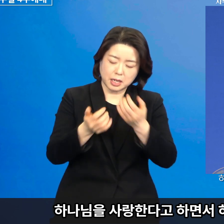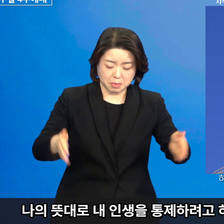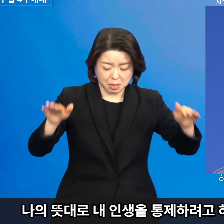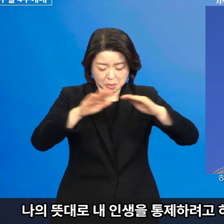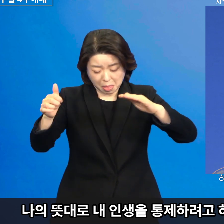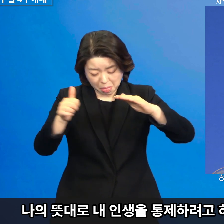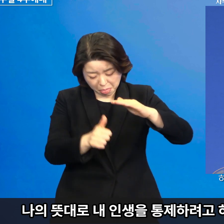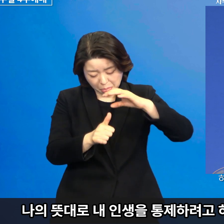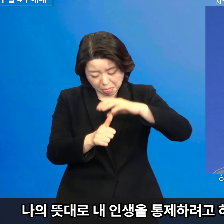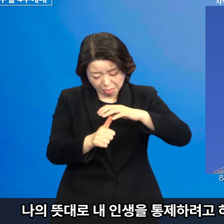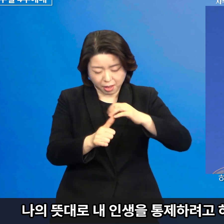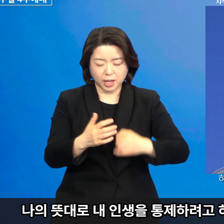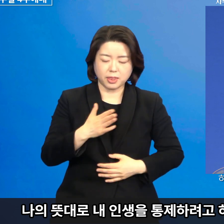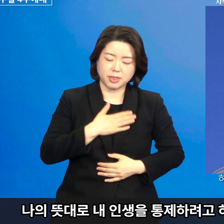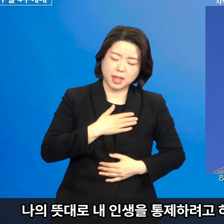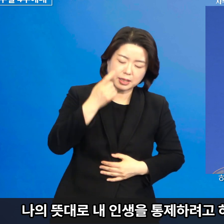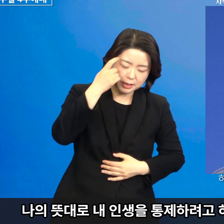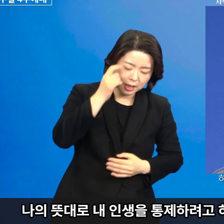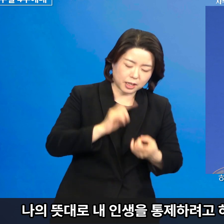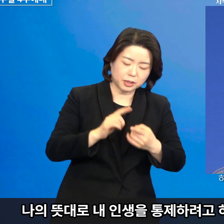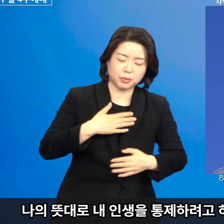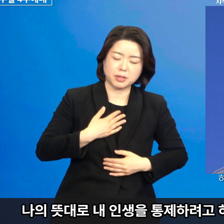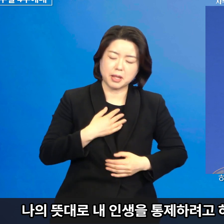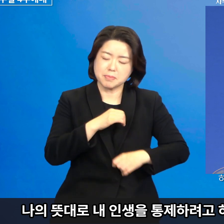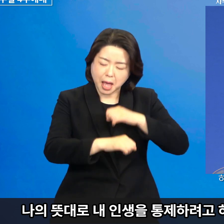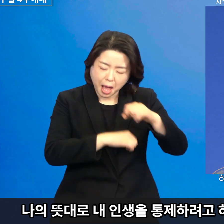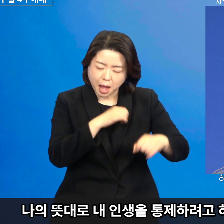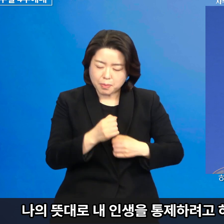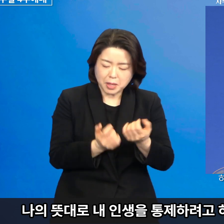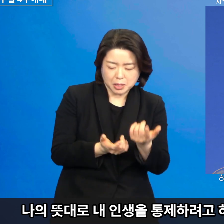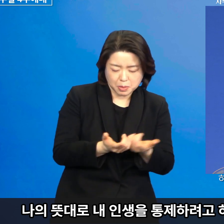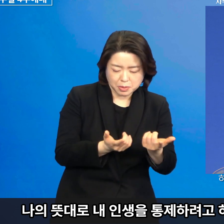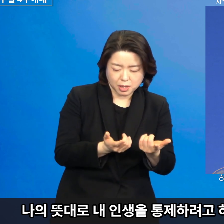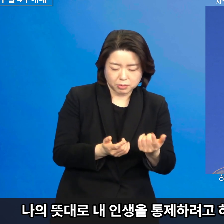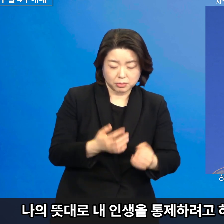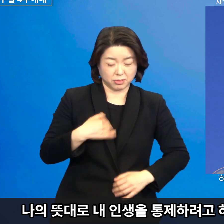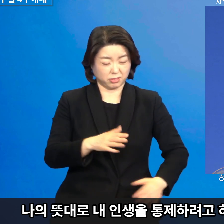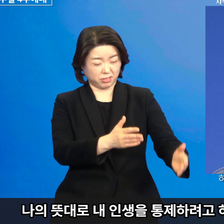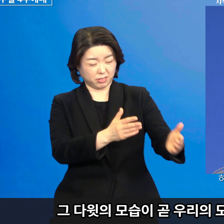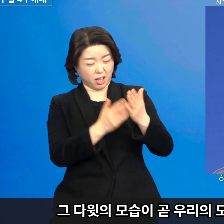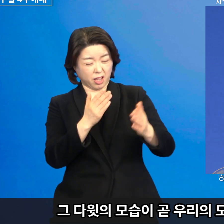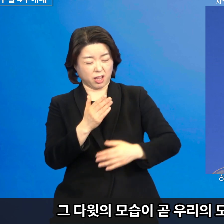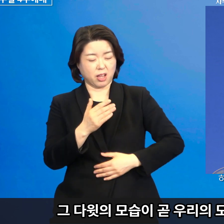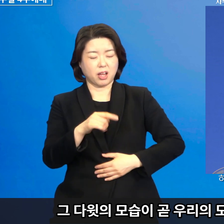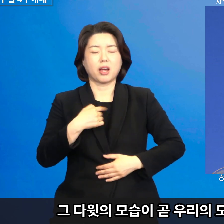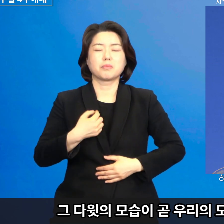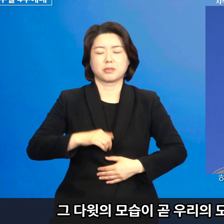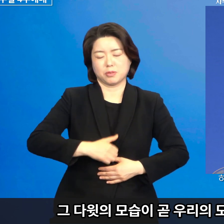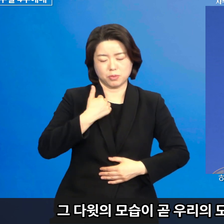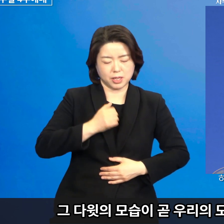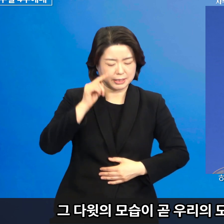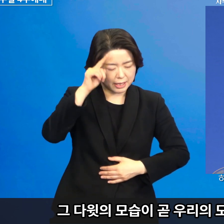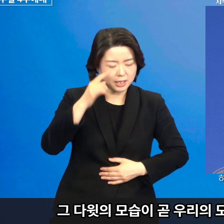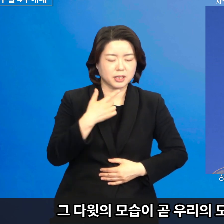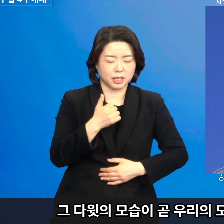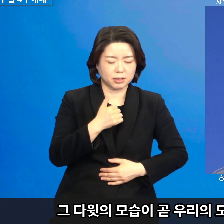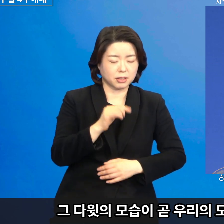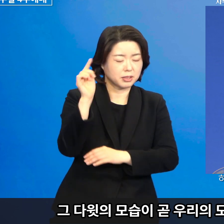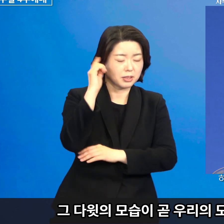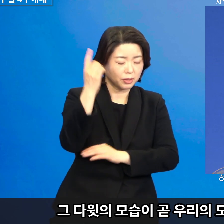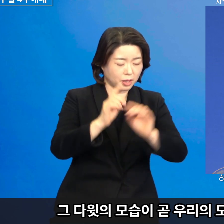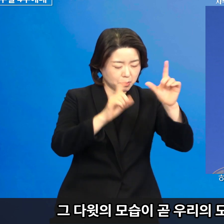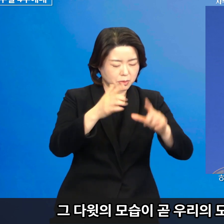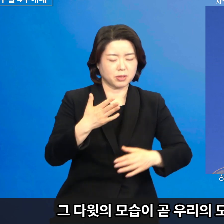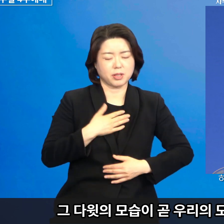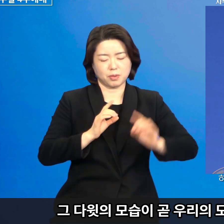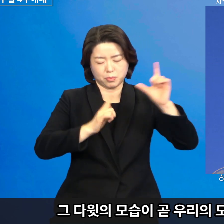놓고 나의 뜻대로 내 인생을 통제하려고 하다가 안 되면 짜증내고 화를 냈던 그 다윗의 모습이 곧 우리의